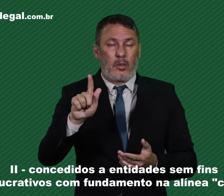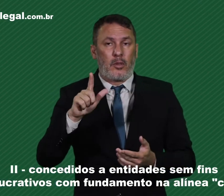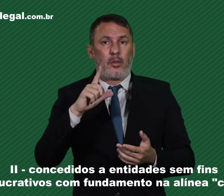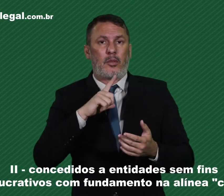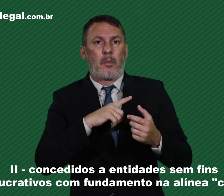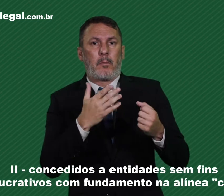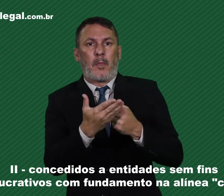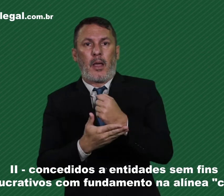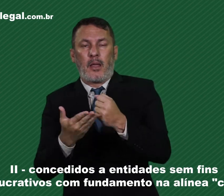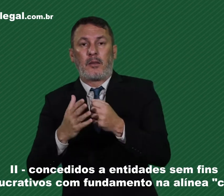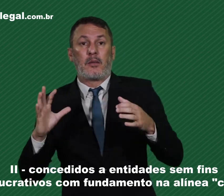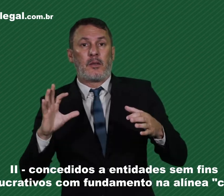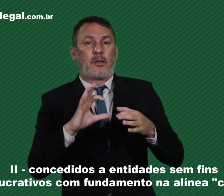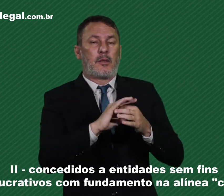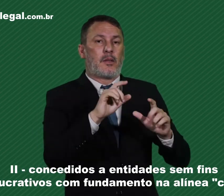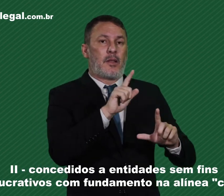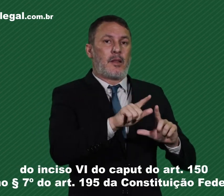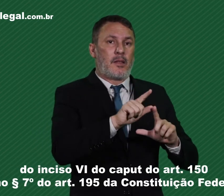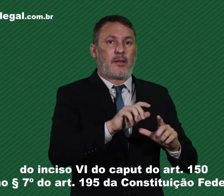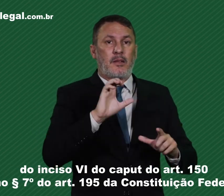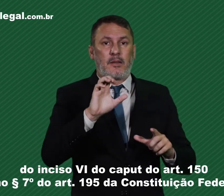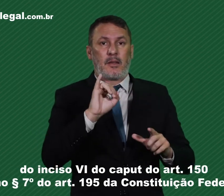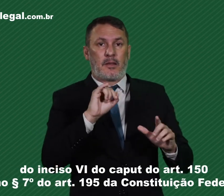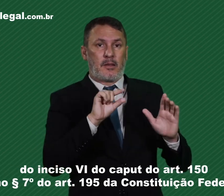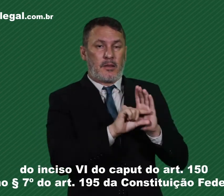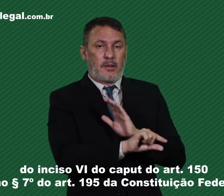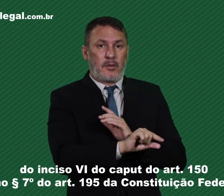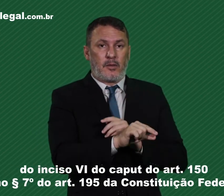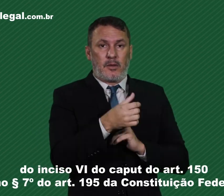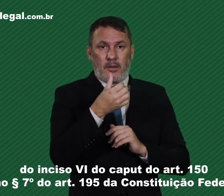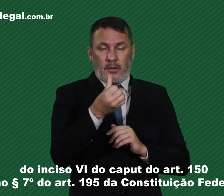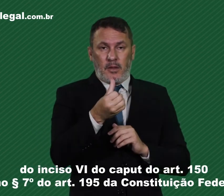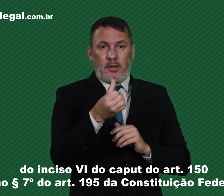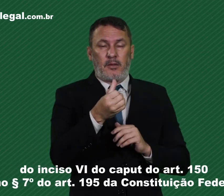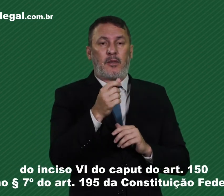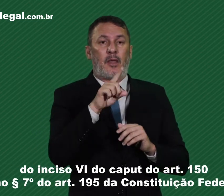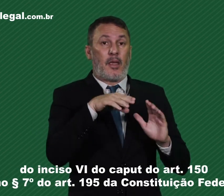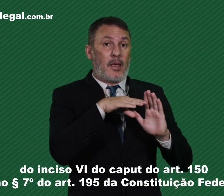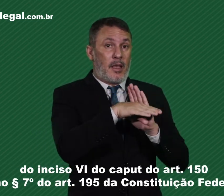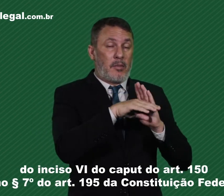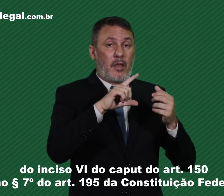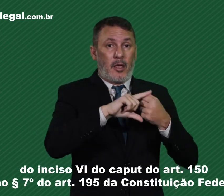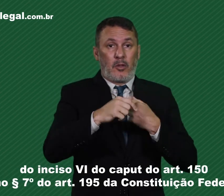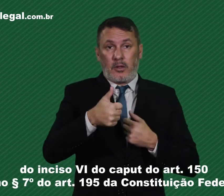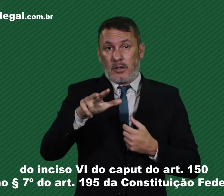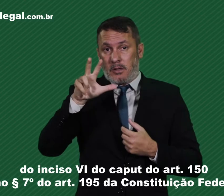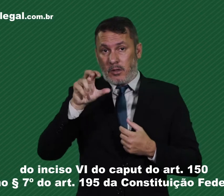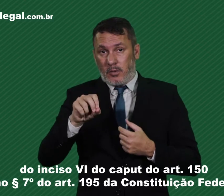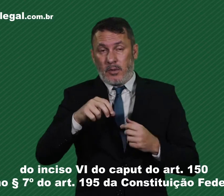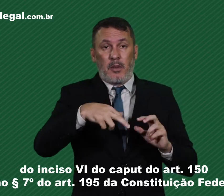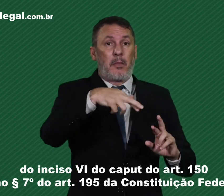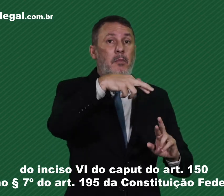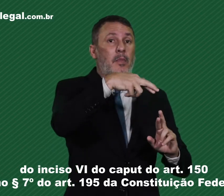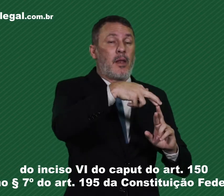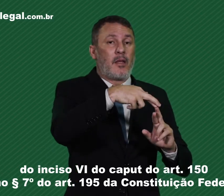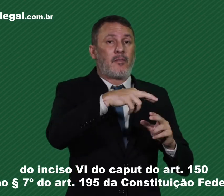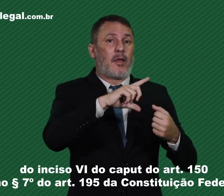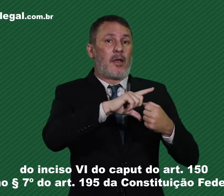com fundamento na alínea C do inciso 6 do caput do artigo 150 e no parágrafo 7º do